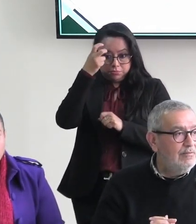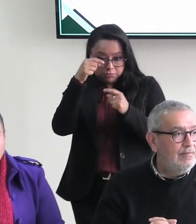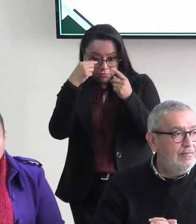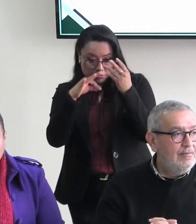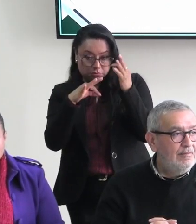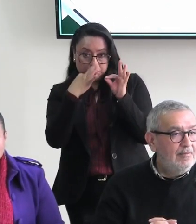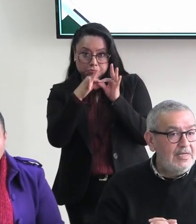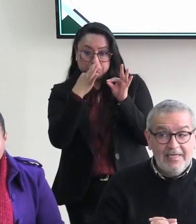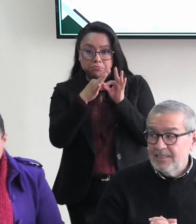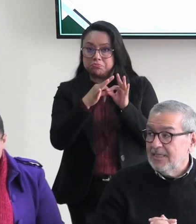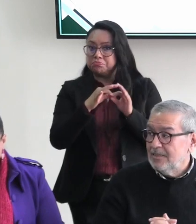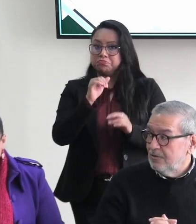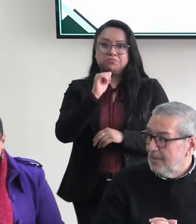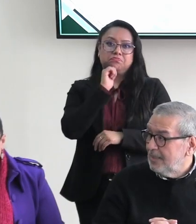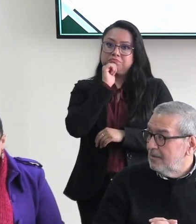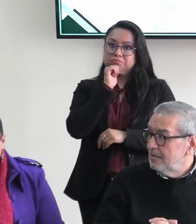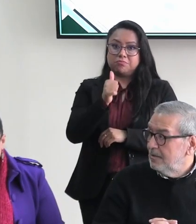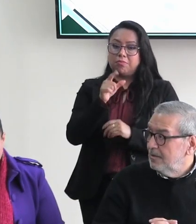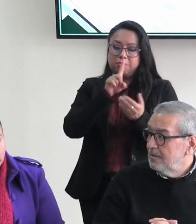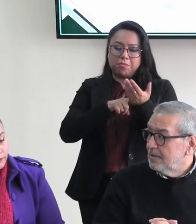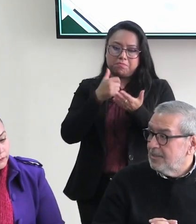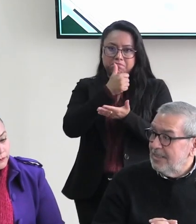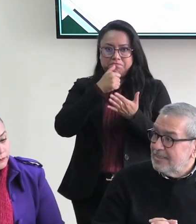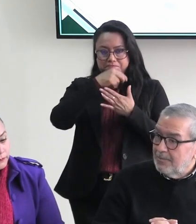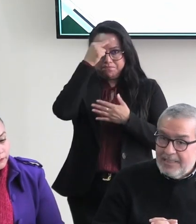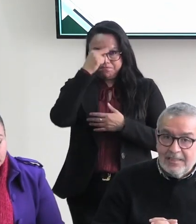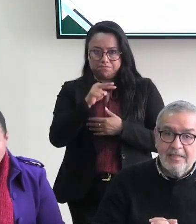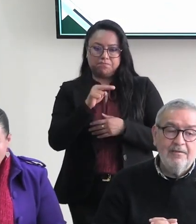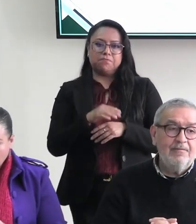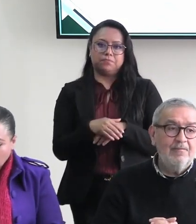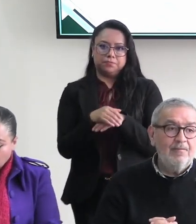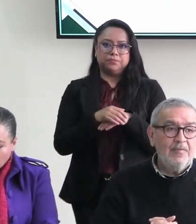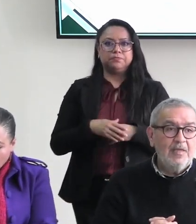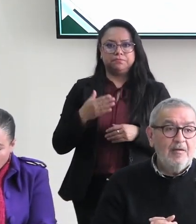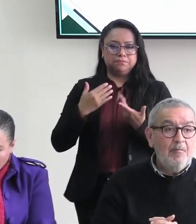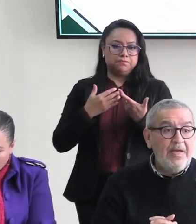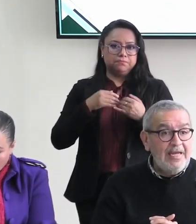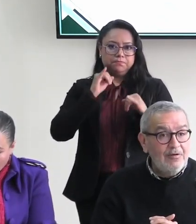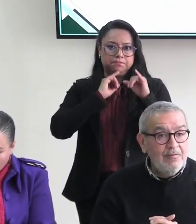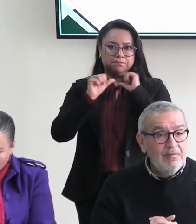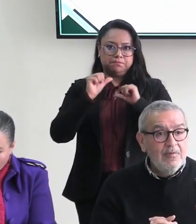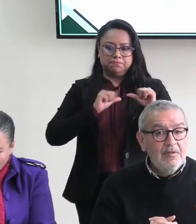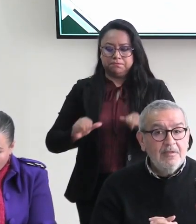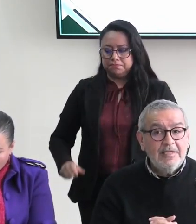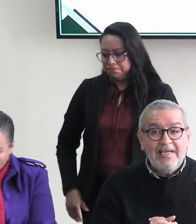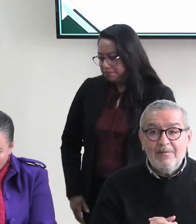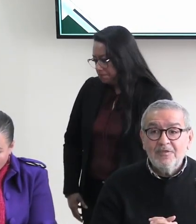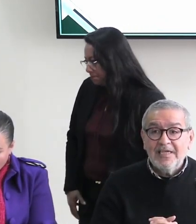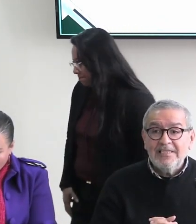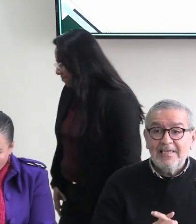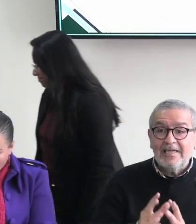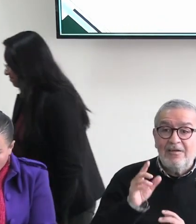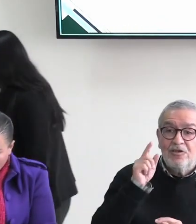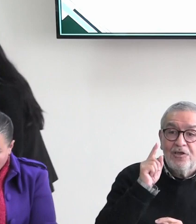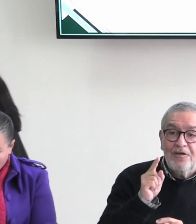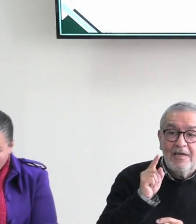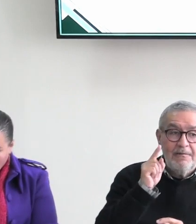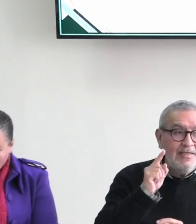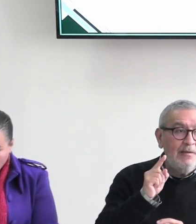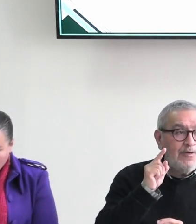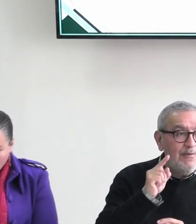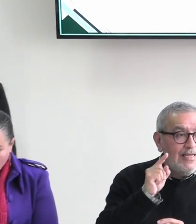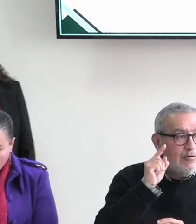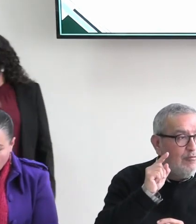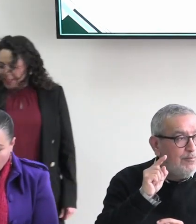cumplido en esta ciudad recientemente. Pero tenemos que hacer que no solo